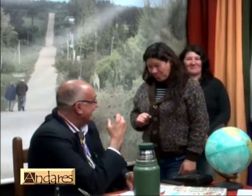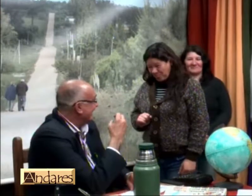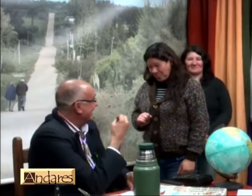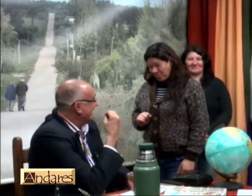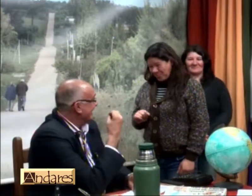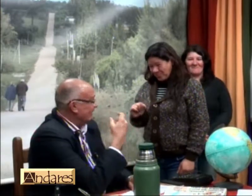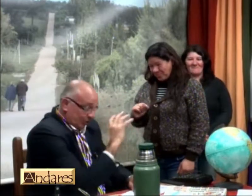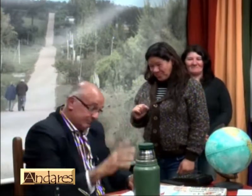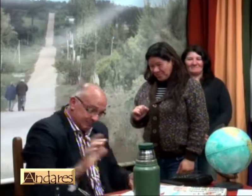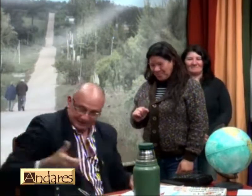Colón ¿Colón? está